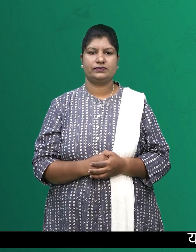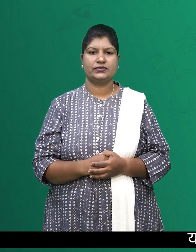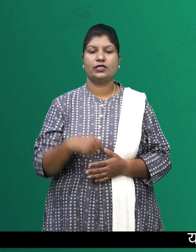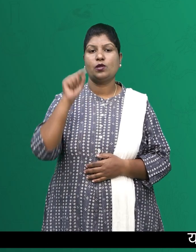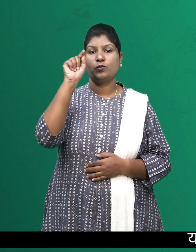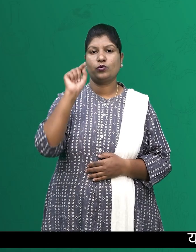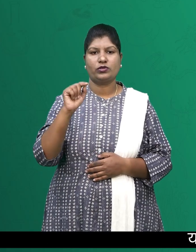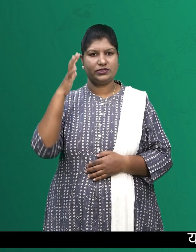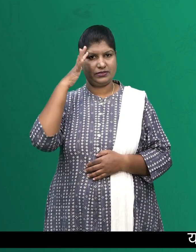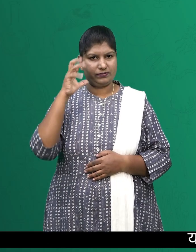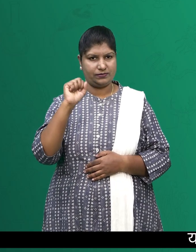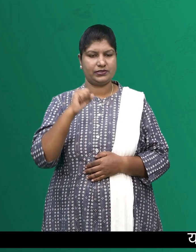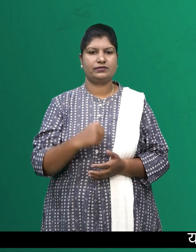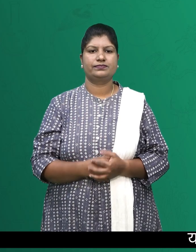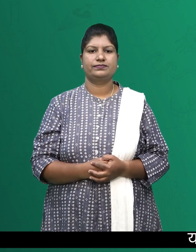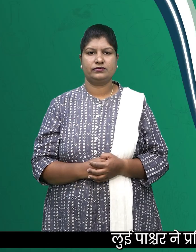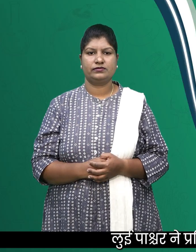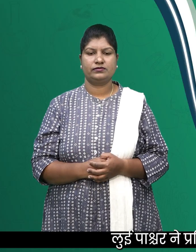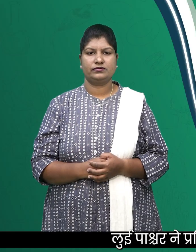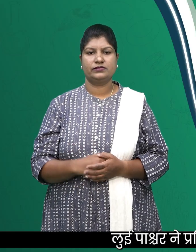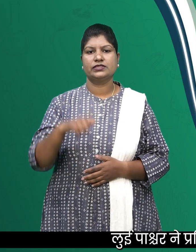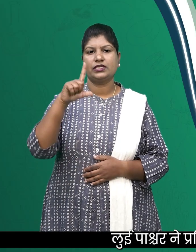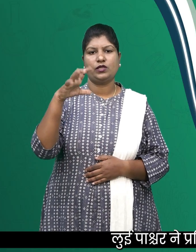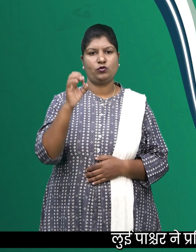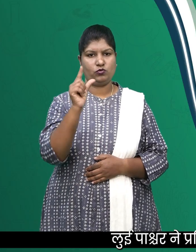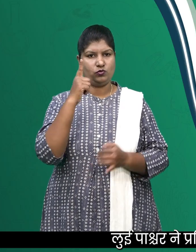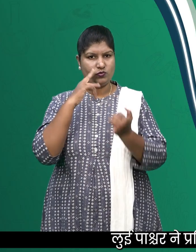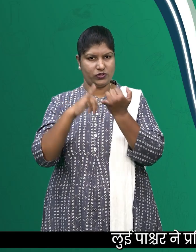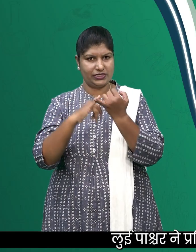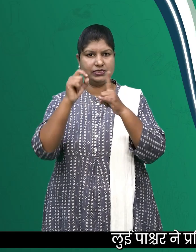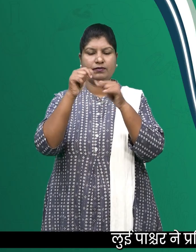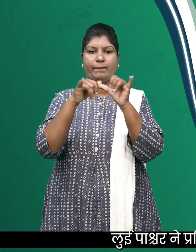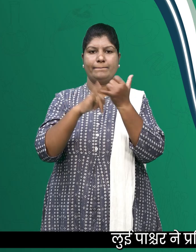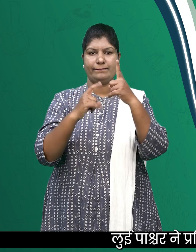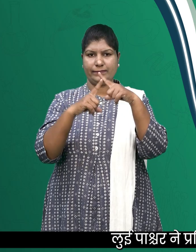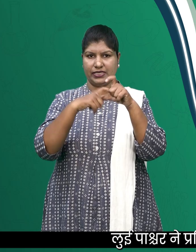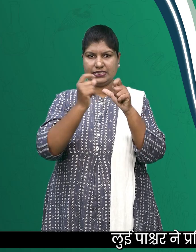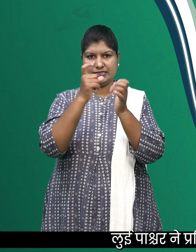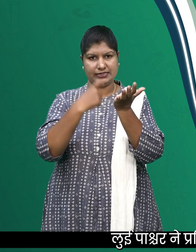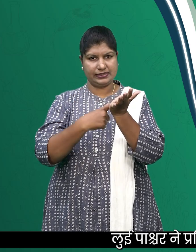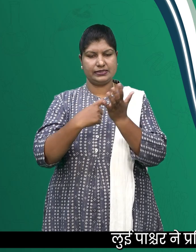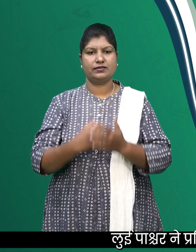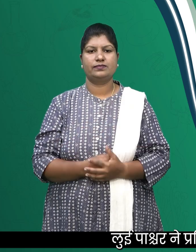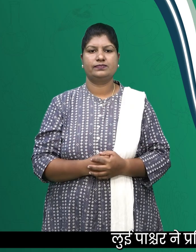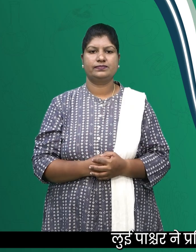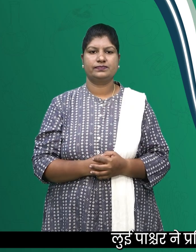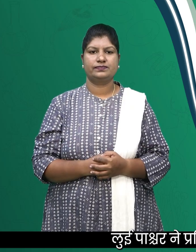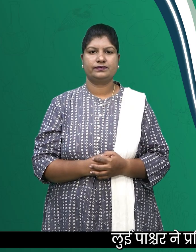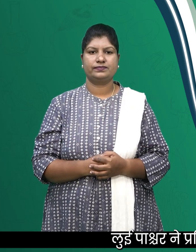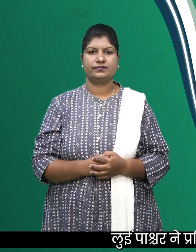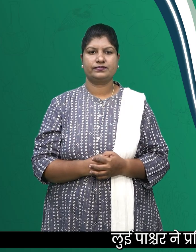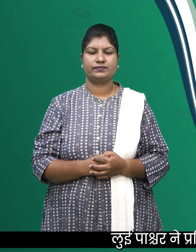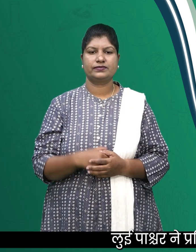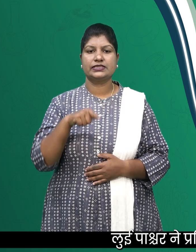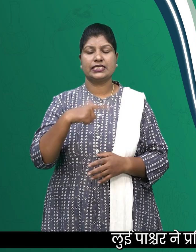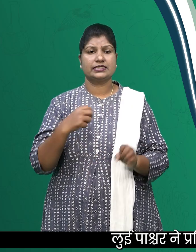याद रखने योग्य मुख्य बिंदु। लुईस पास्चर ने प्रसिद्ध हंस गर्दन फ्लास्क प्रयोग किया